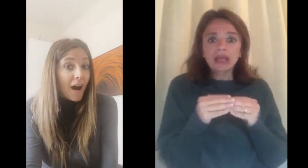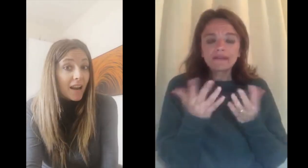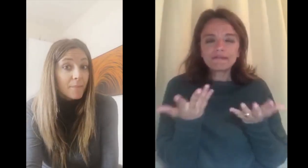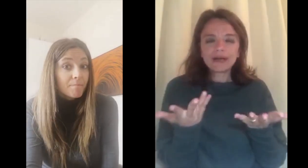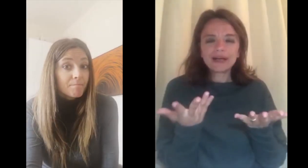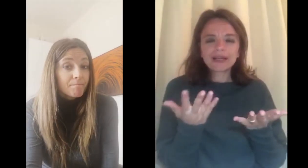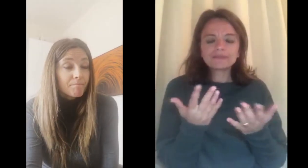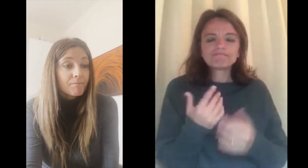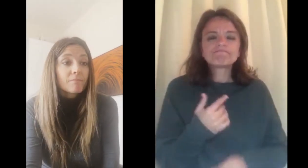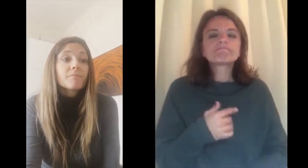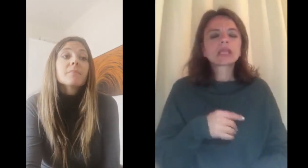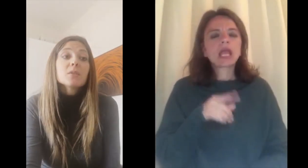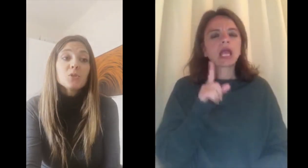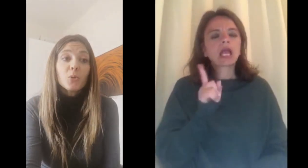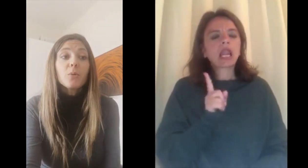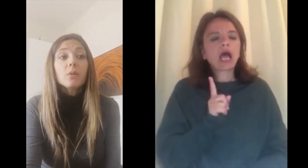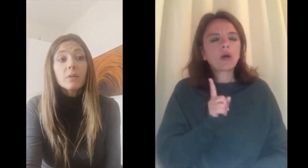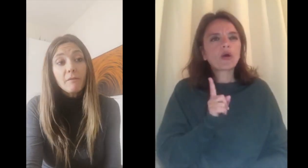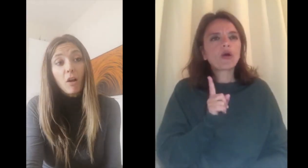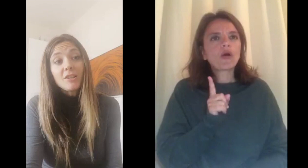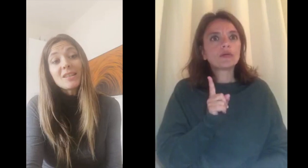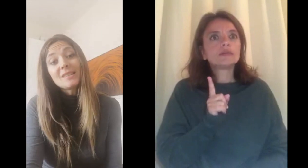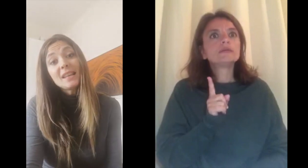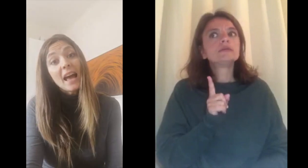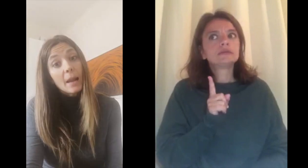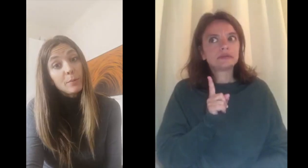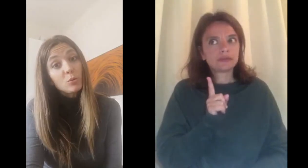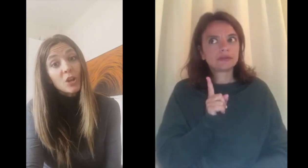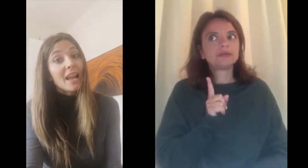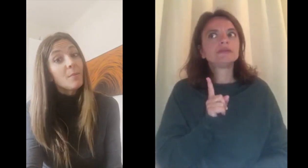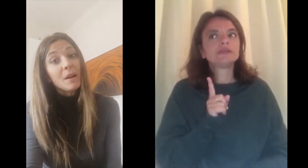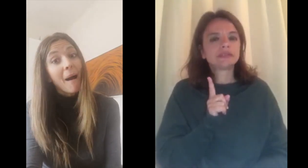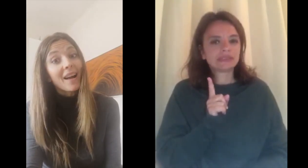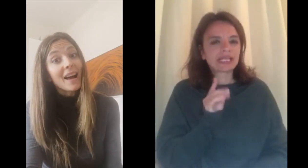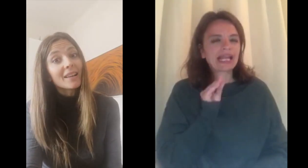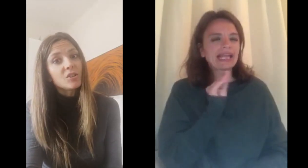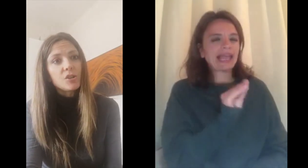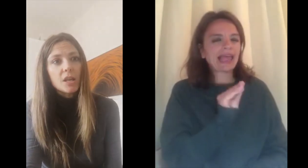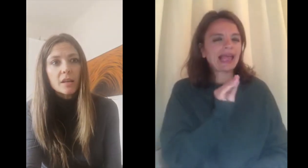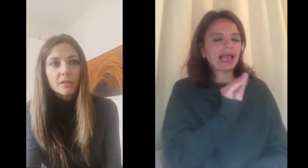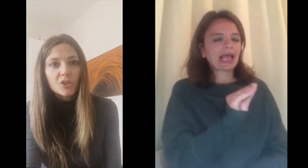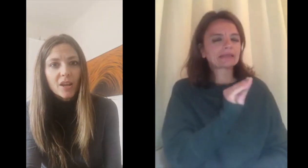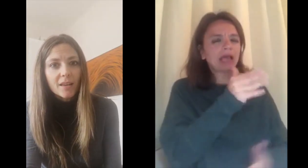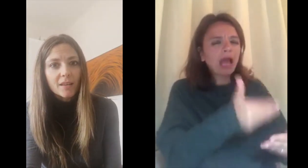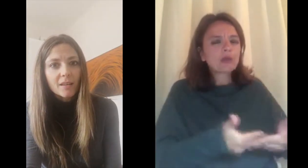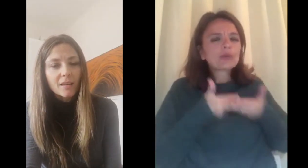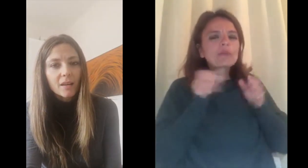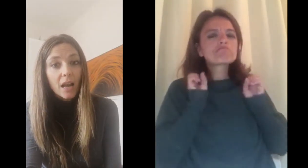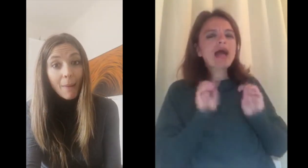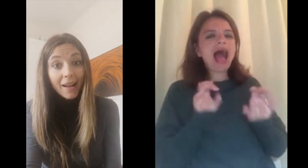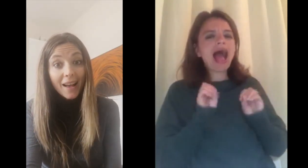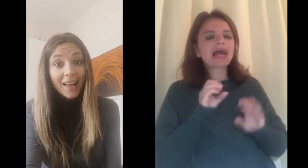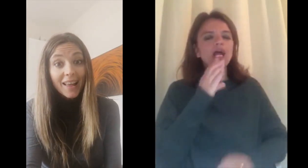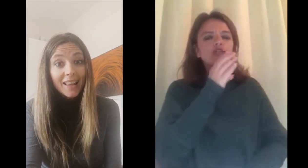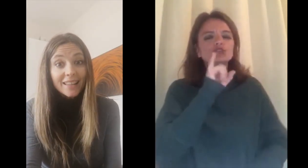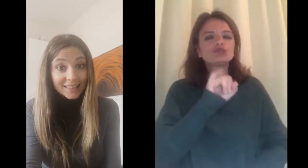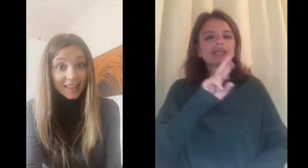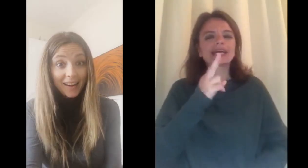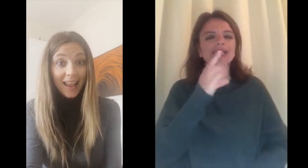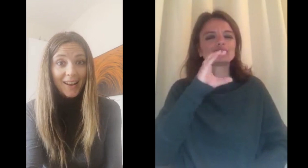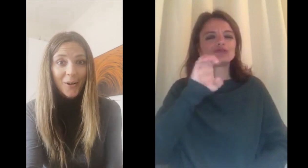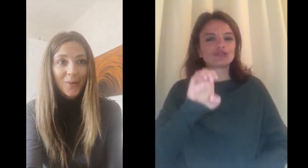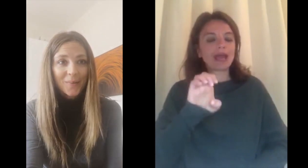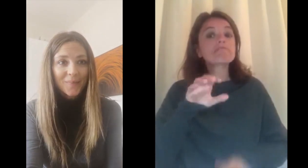Che fare? Solo rivolgersi alla più celebre maga, Circe, la maga